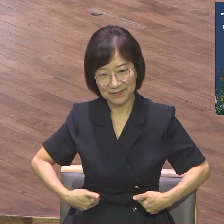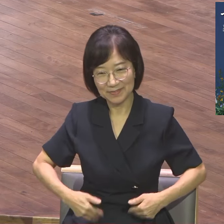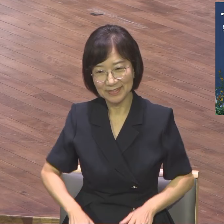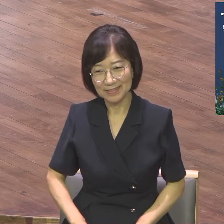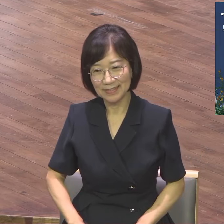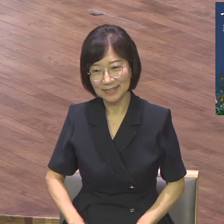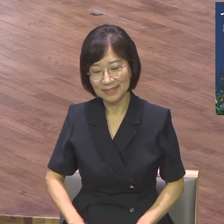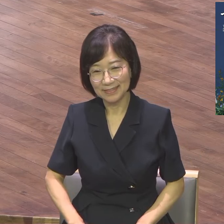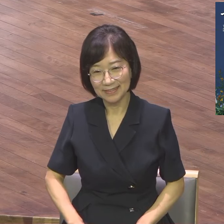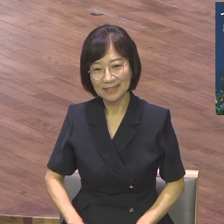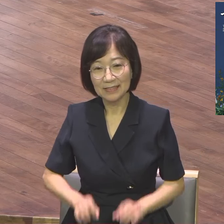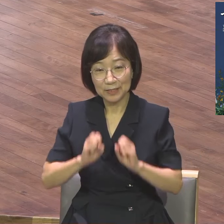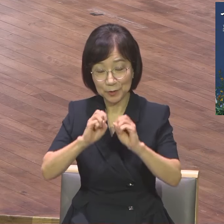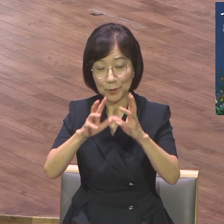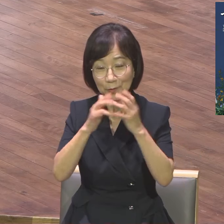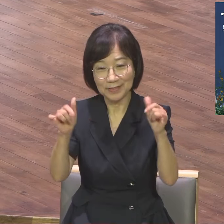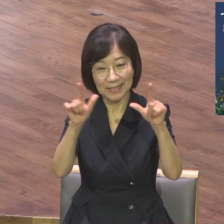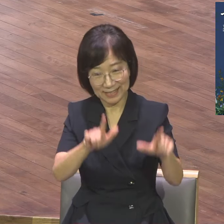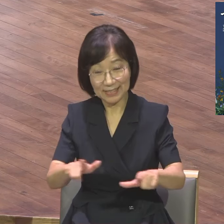전도자의 삶을 살아가는 거지요.